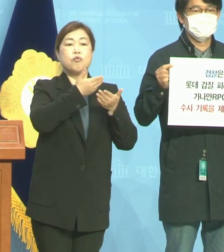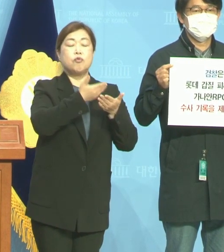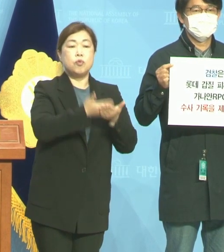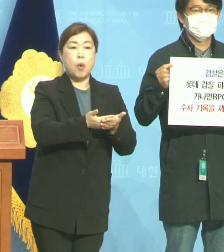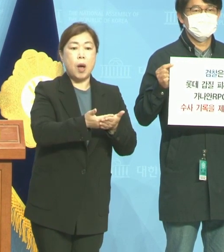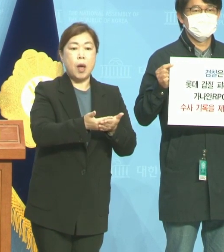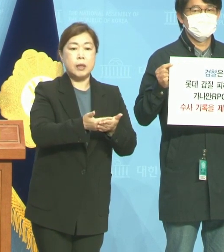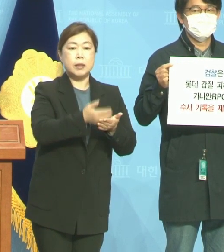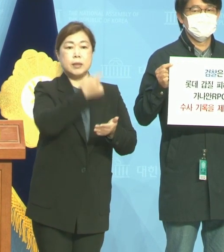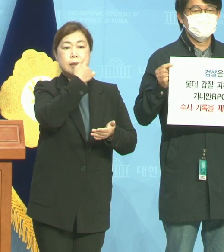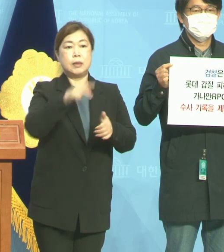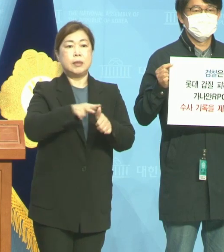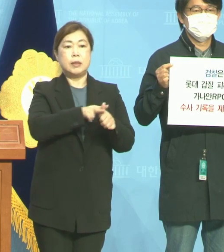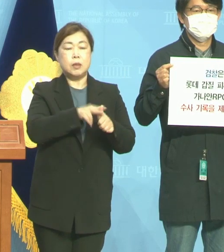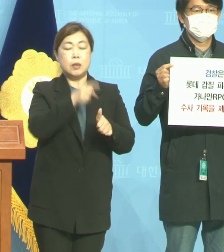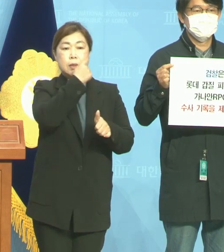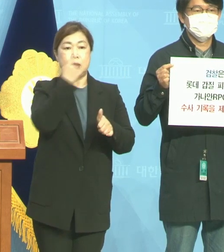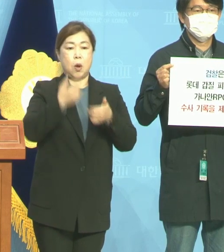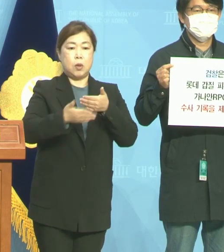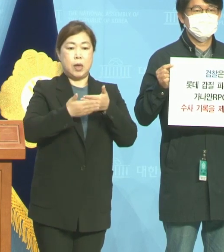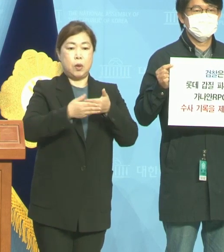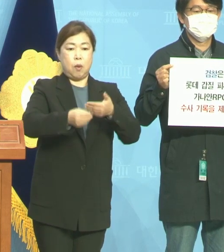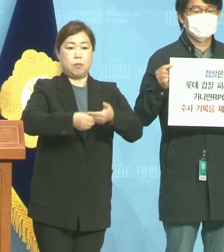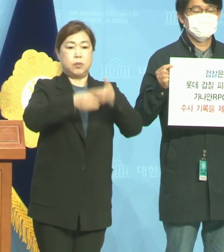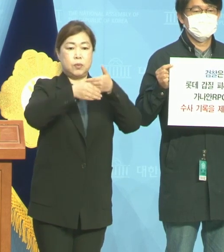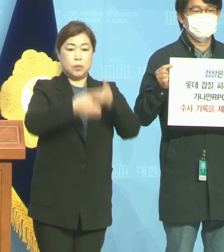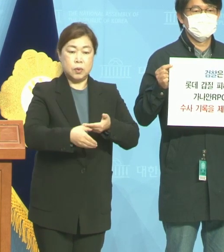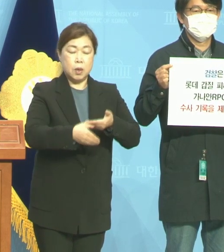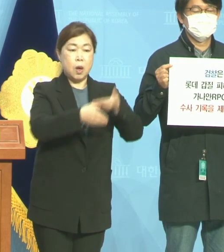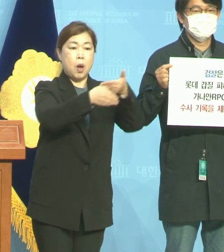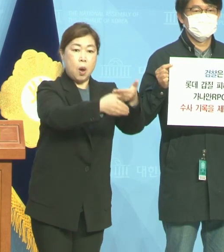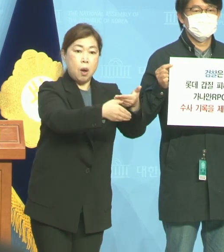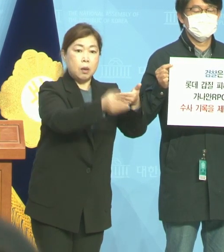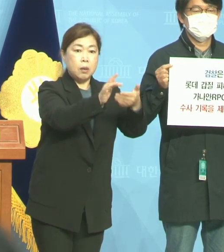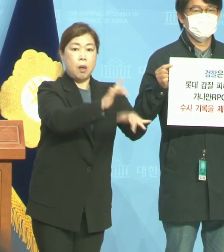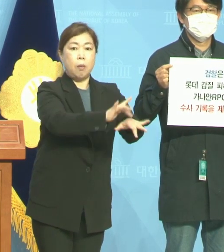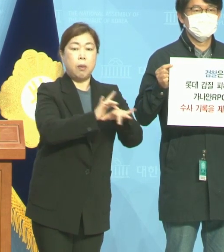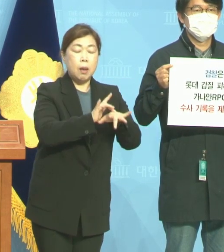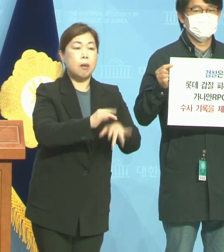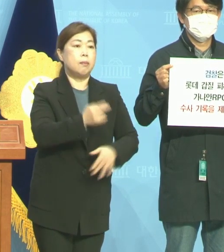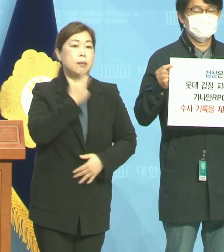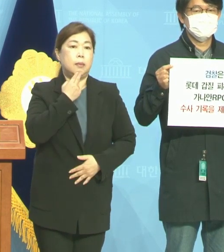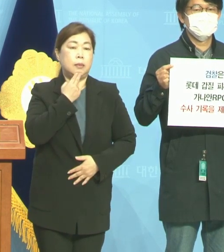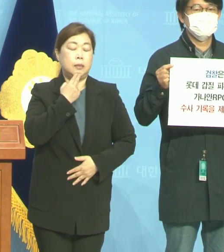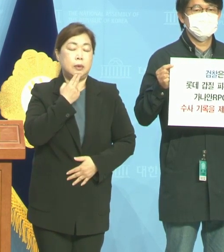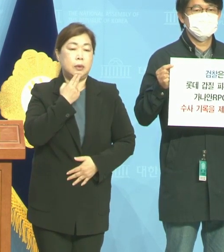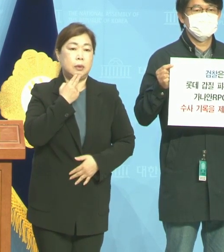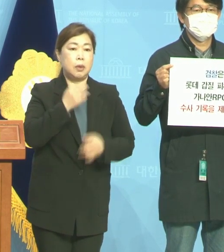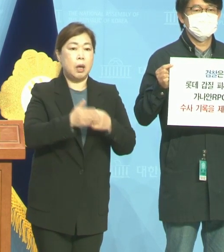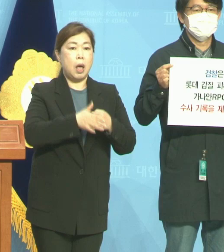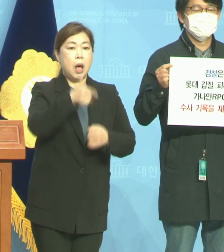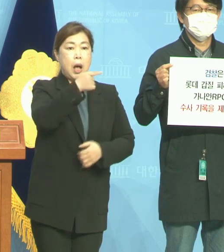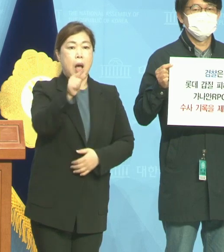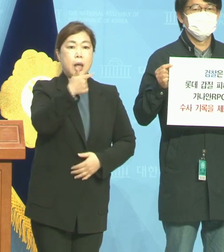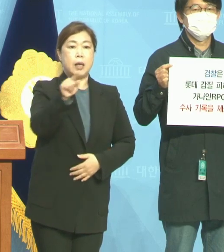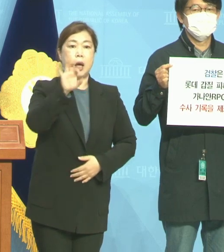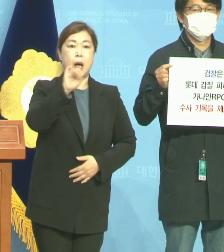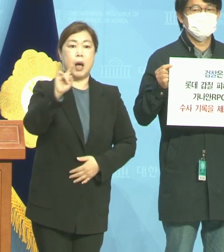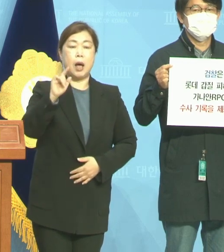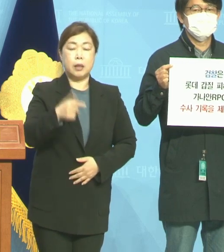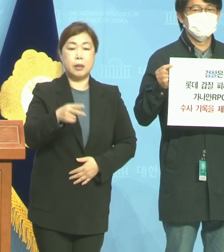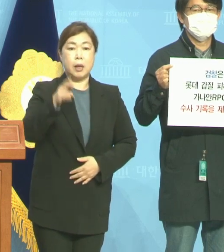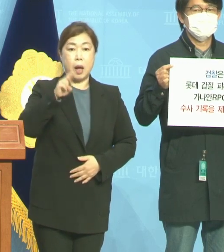단서가 되는 자료들이 지금 확인되고 있지 않습니다 가나안 당진 rpc 는 노트